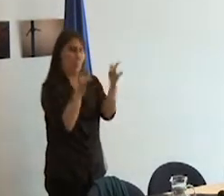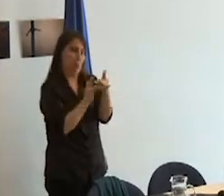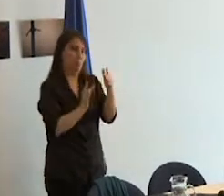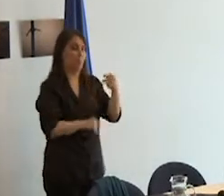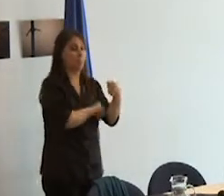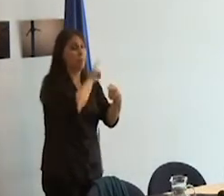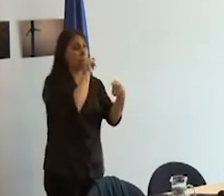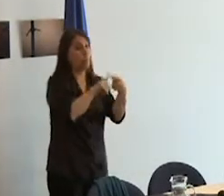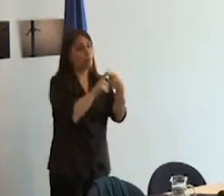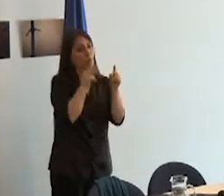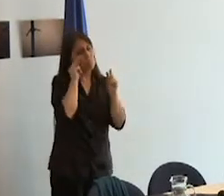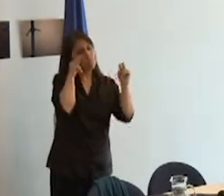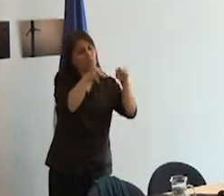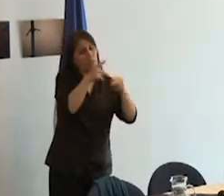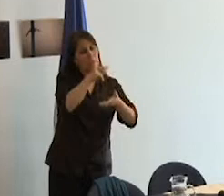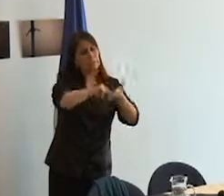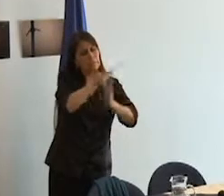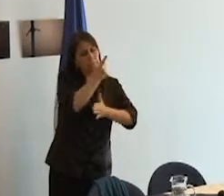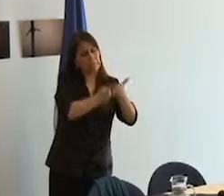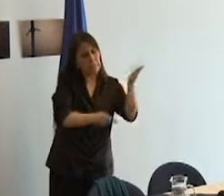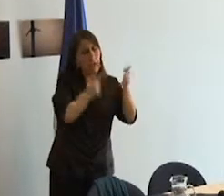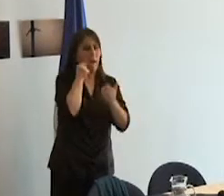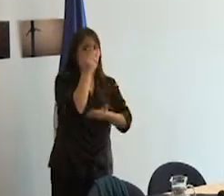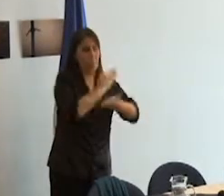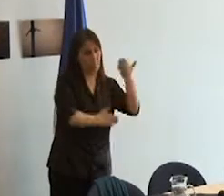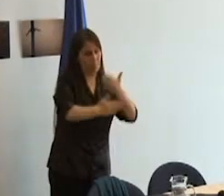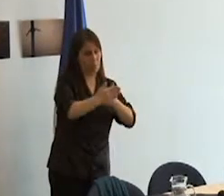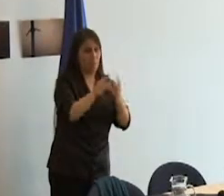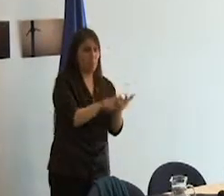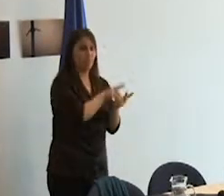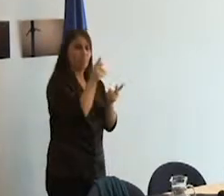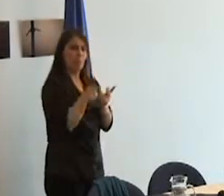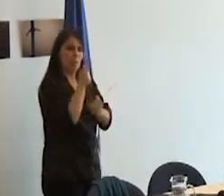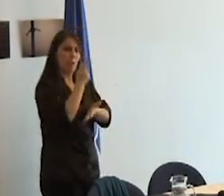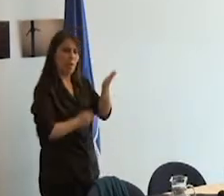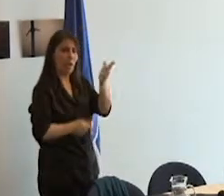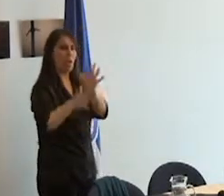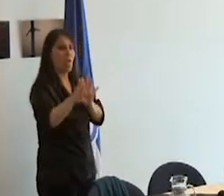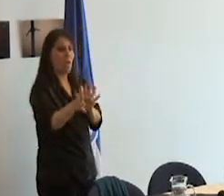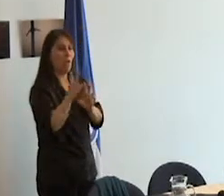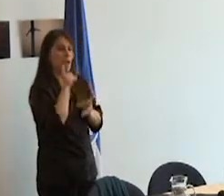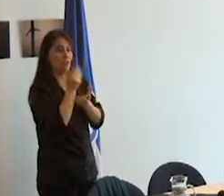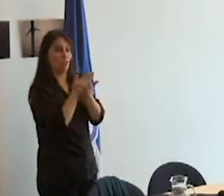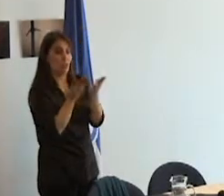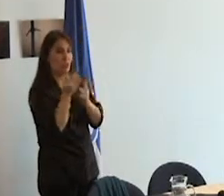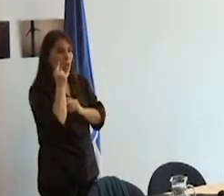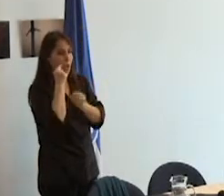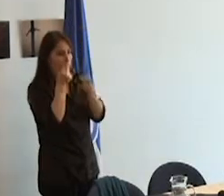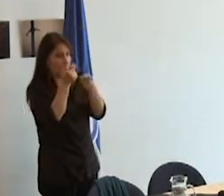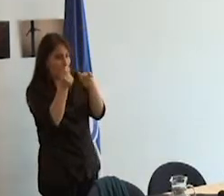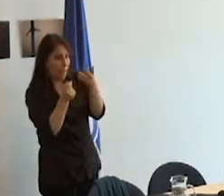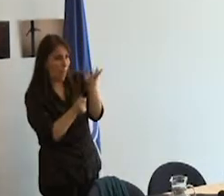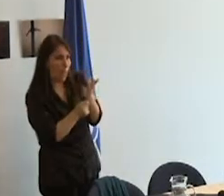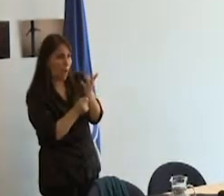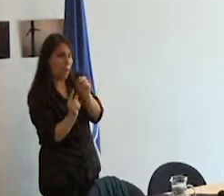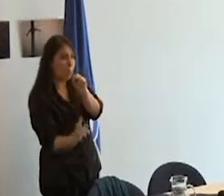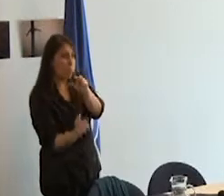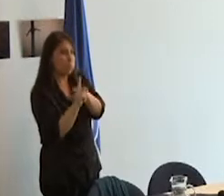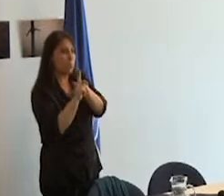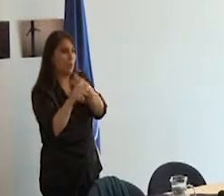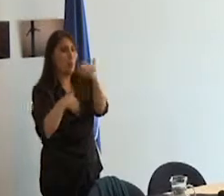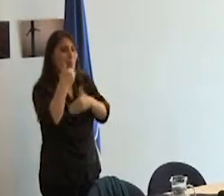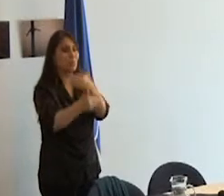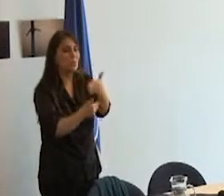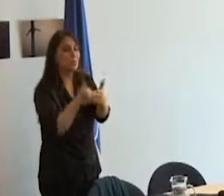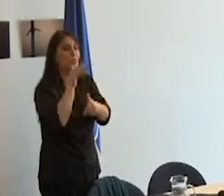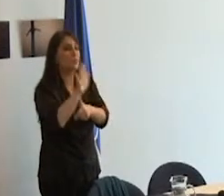la mirada sobre la discapacidad, y de otro, los elementos nodales de cómo ha sido su proceso